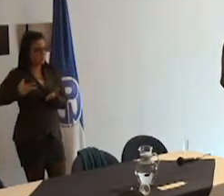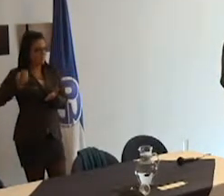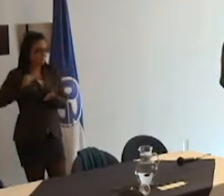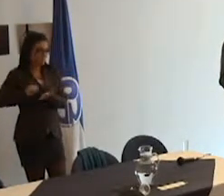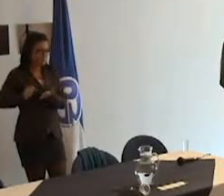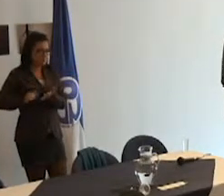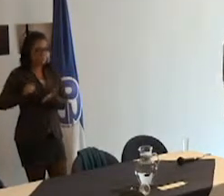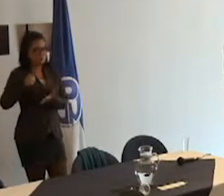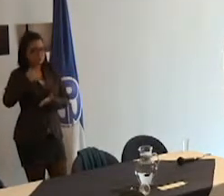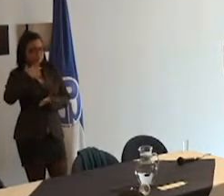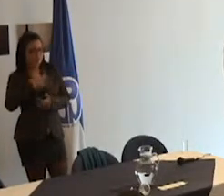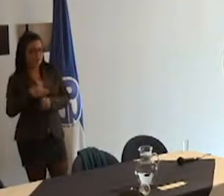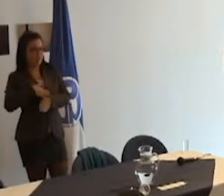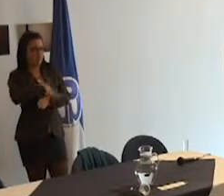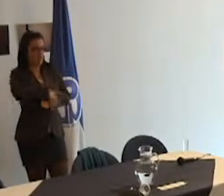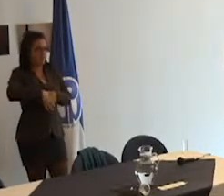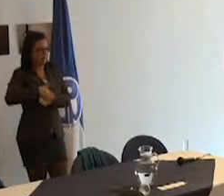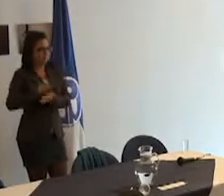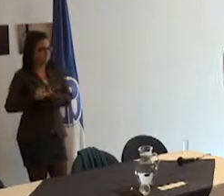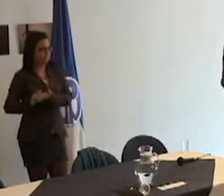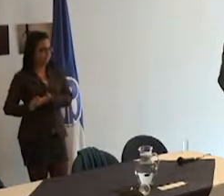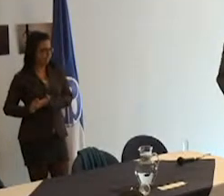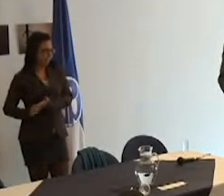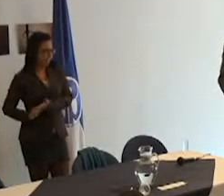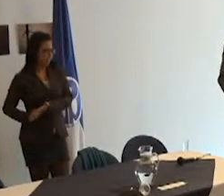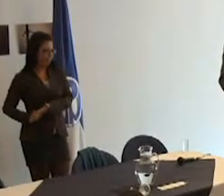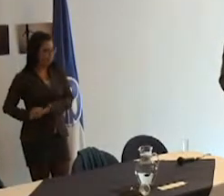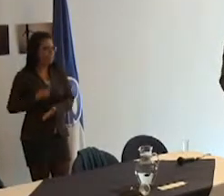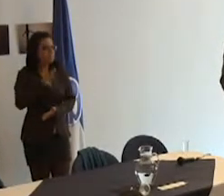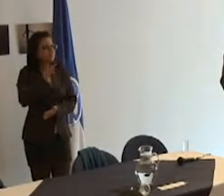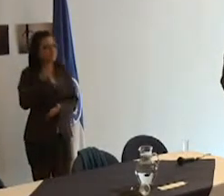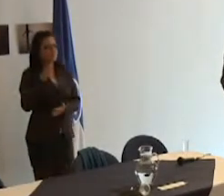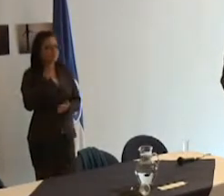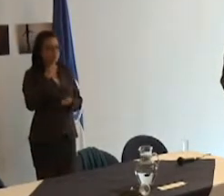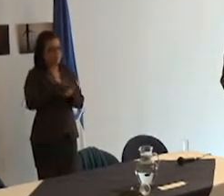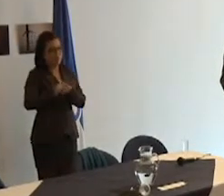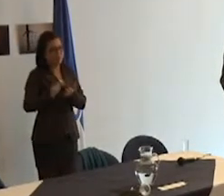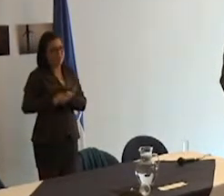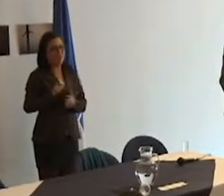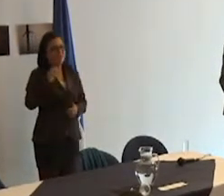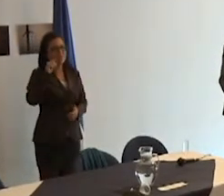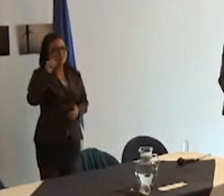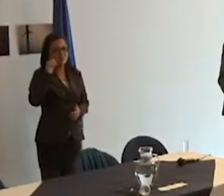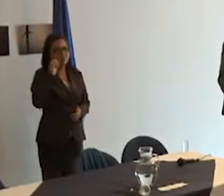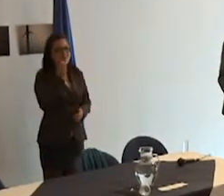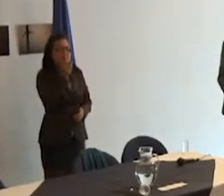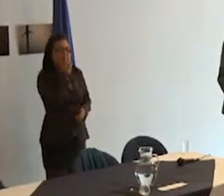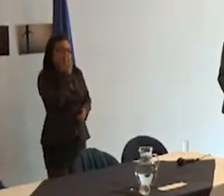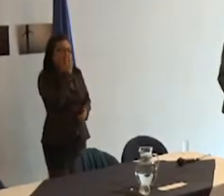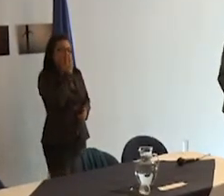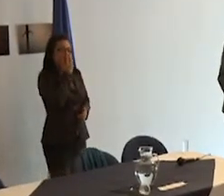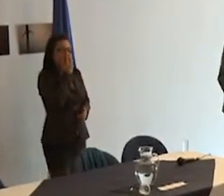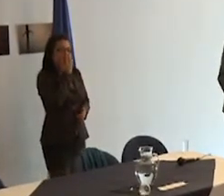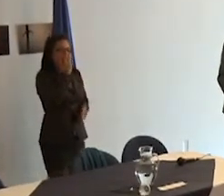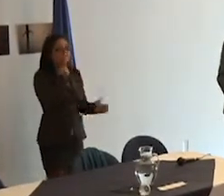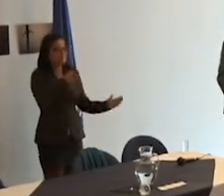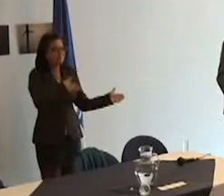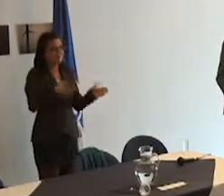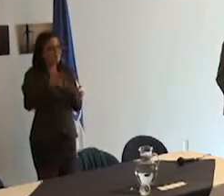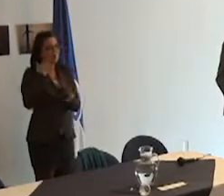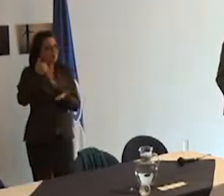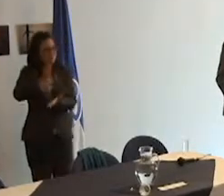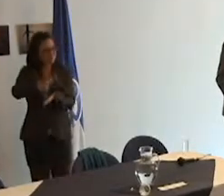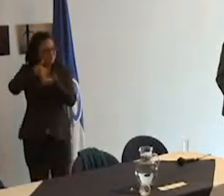la realidad americana, como lo referenció Gabriel García Márquez en su discurso de recepción del Premio